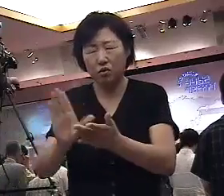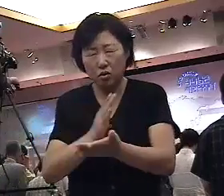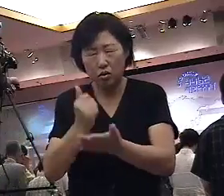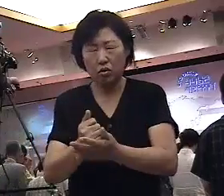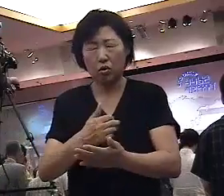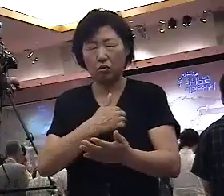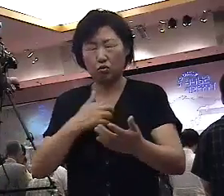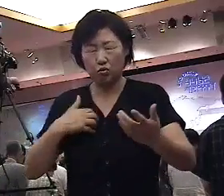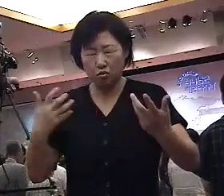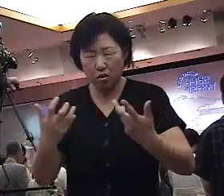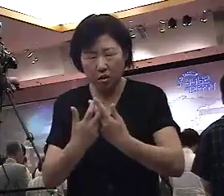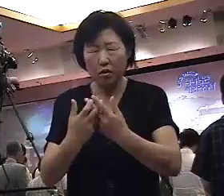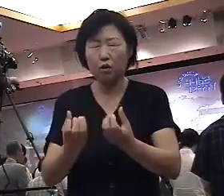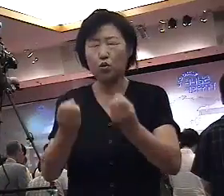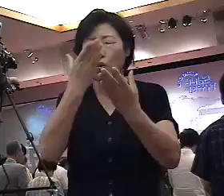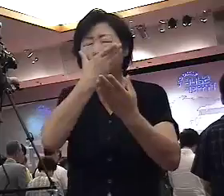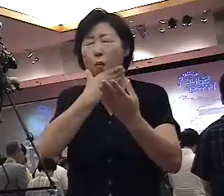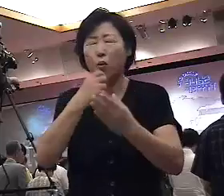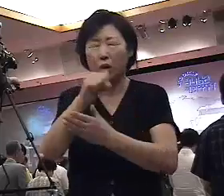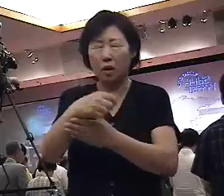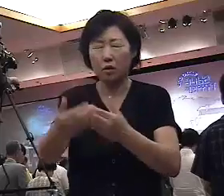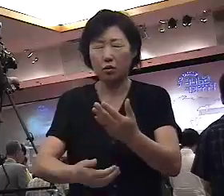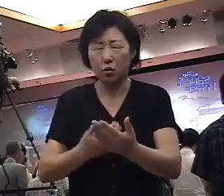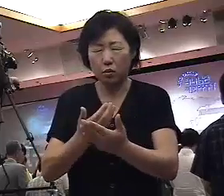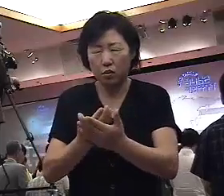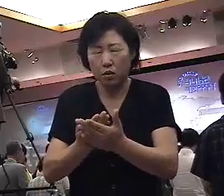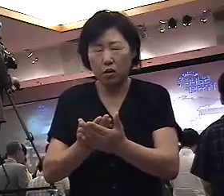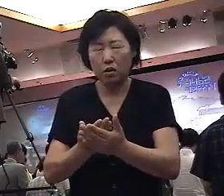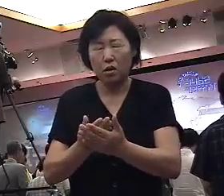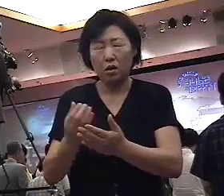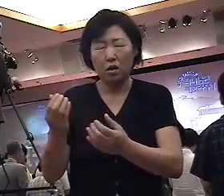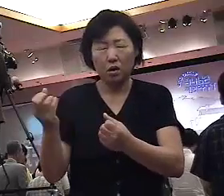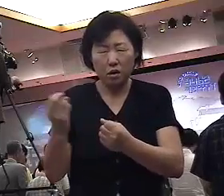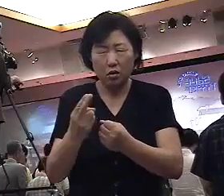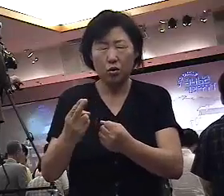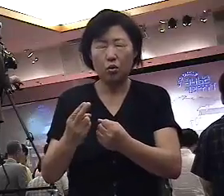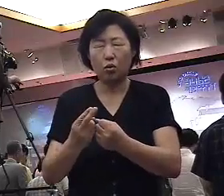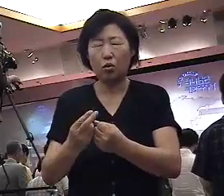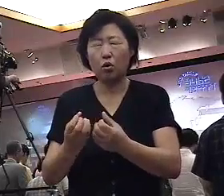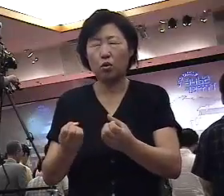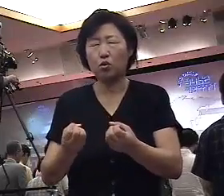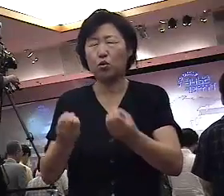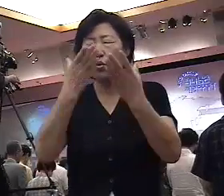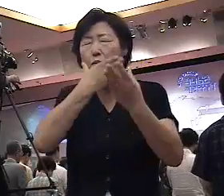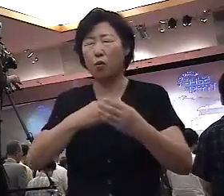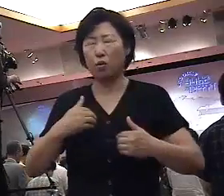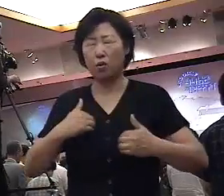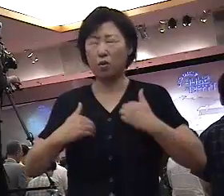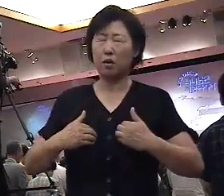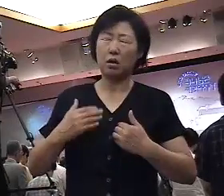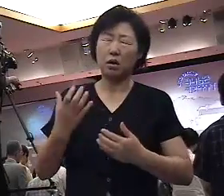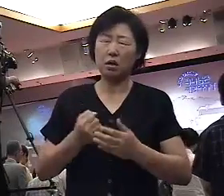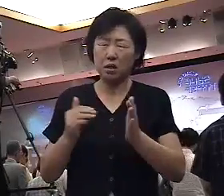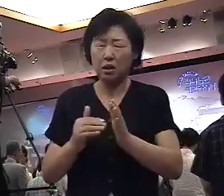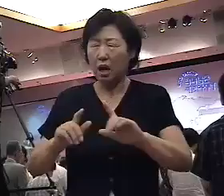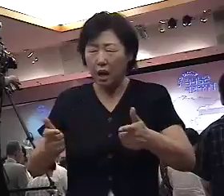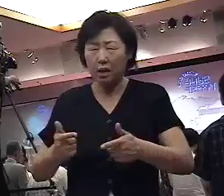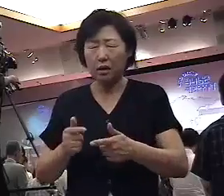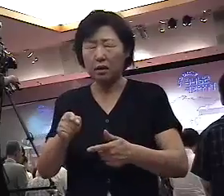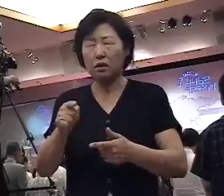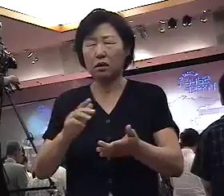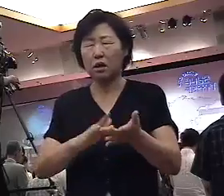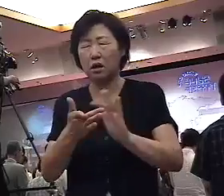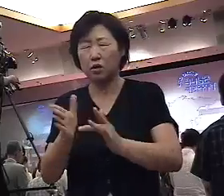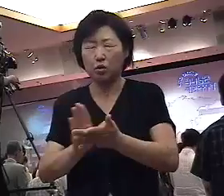그리스도로 충만케 되는 축복 허락하여 주시옵소서. 그리고 그 축복을 내가 누리는 것에서 끝나는 것이 아니라 그